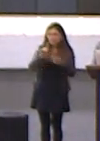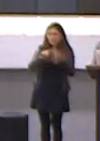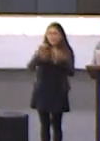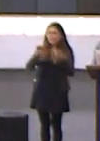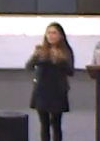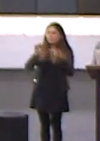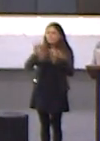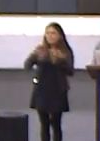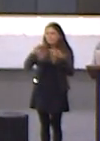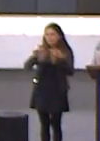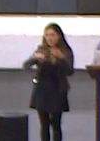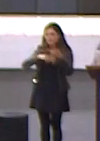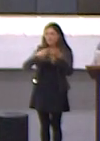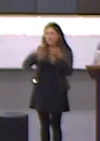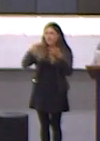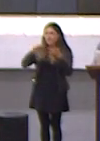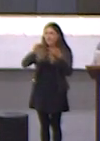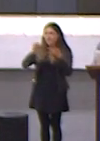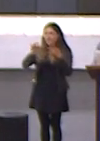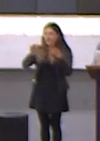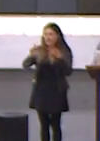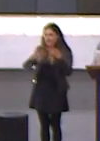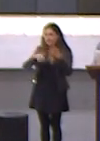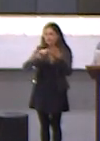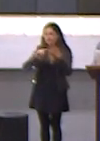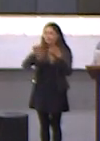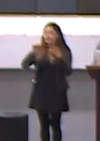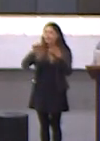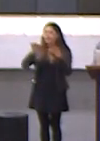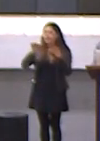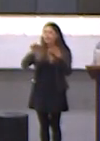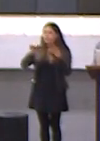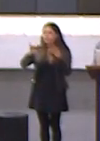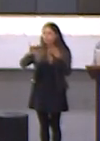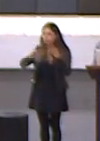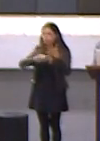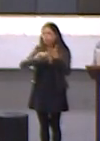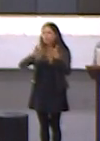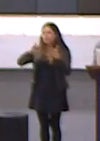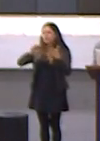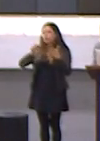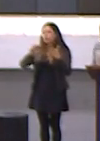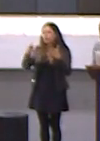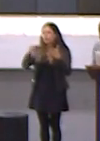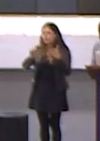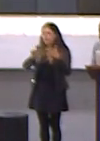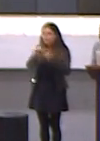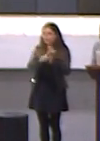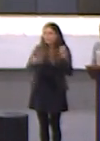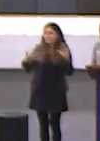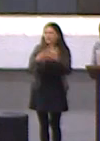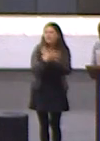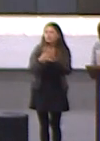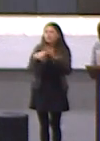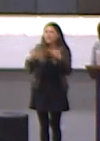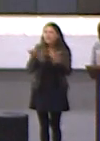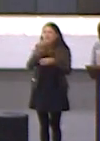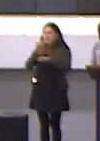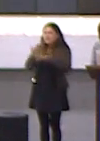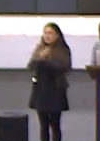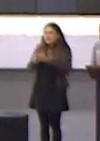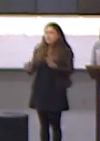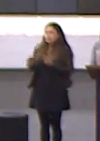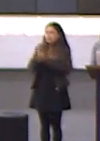rojas héctor peralta verdes y antonio garcía y jorge jorge zavala los profesores